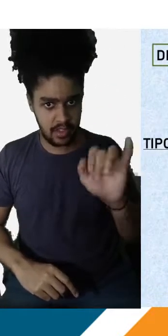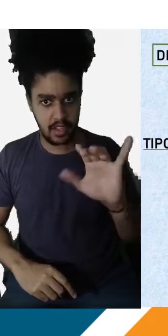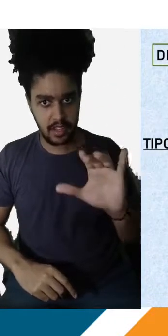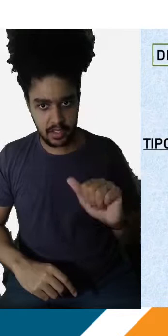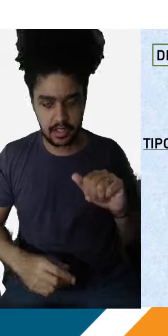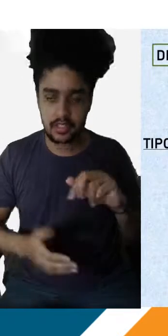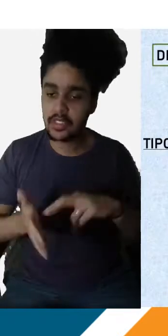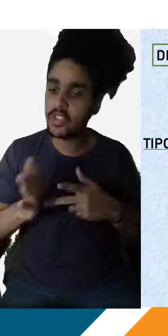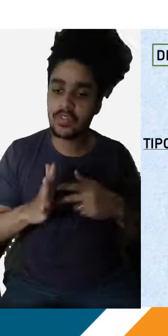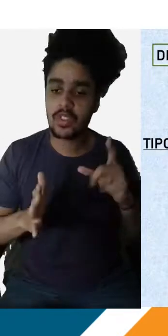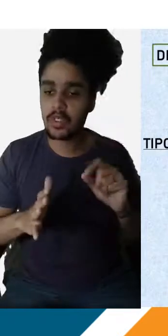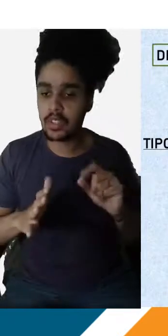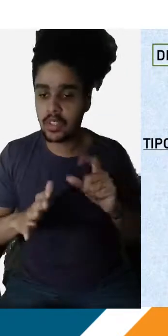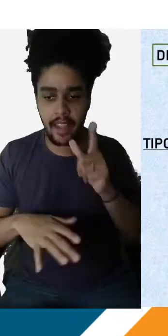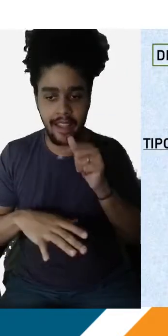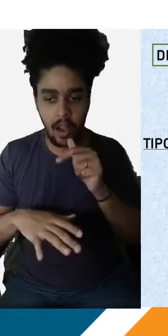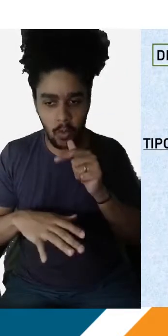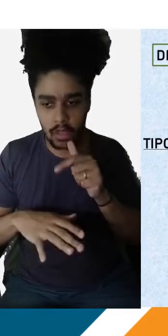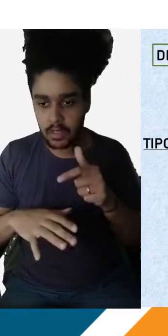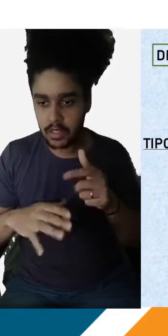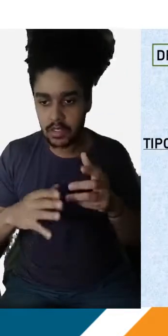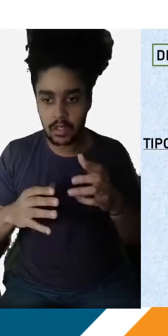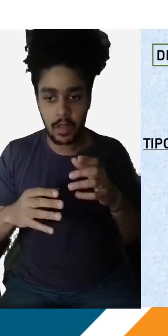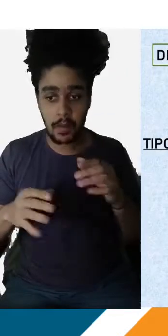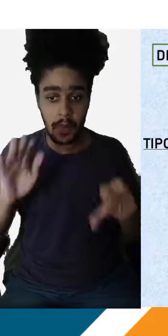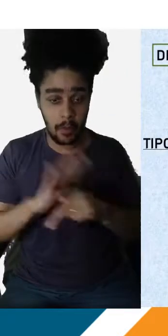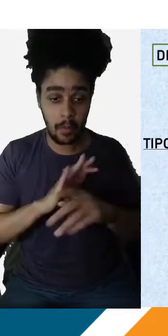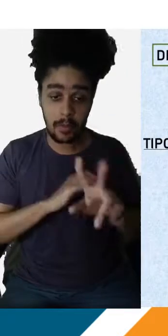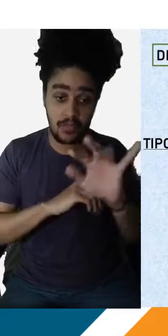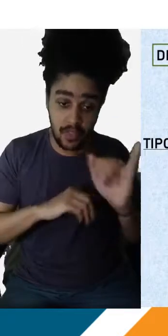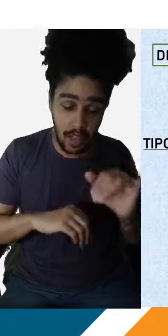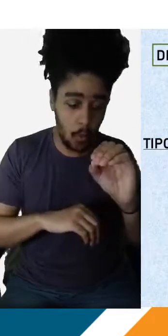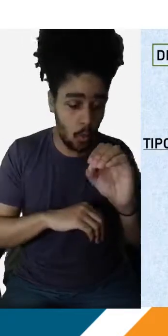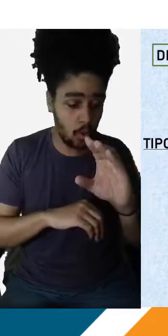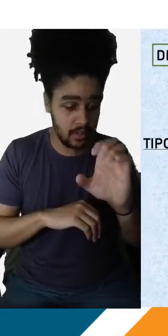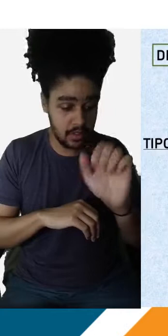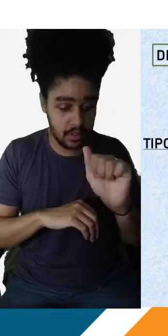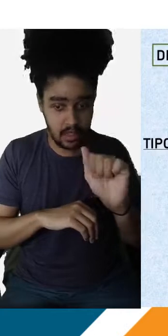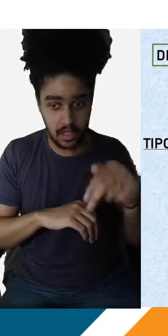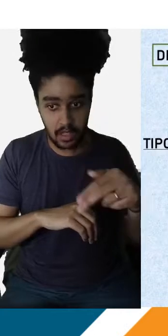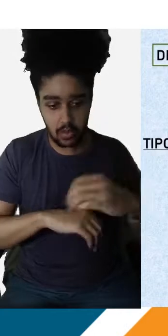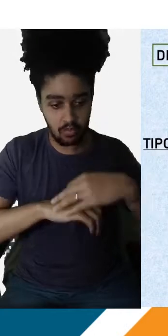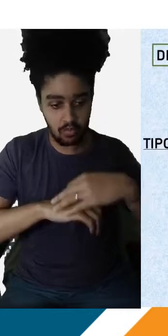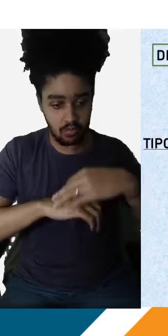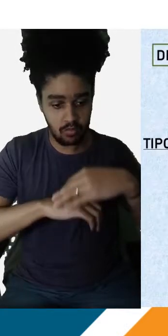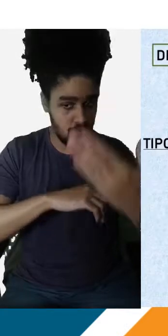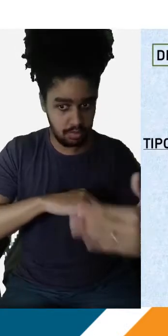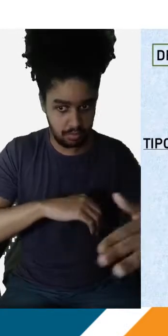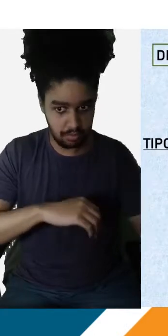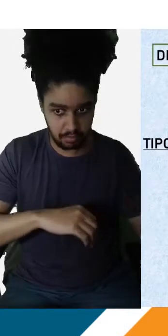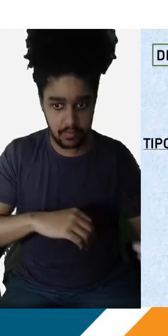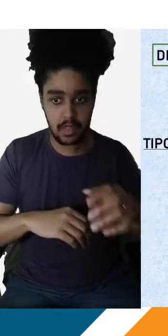se refere às águas dos rios que desaguam em oceanos e mares abertos. A grande maioria dos rios tem